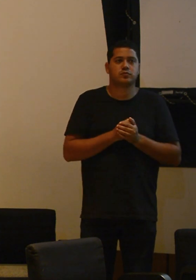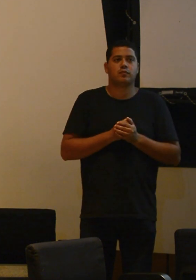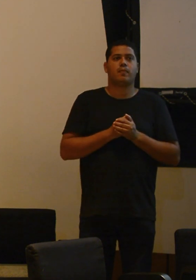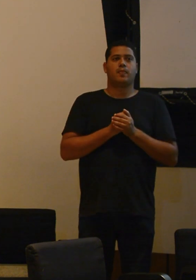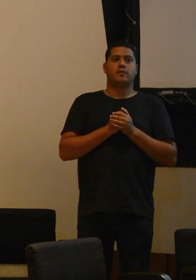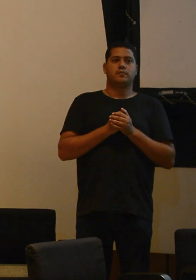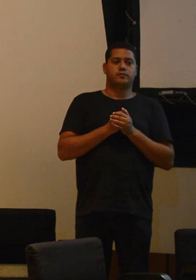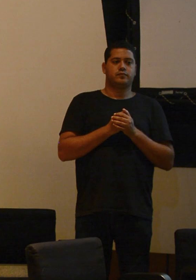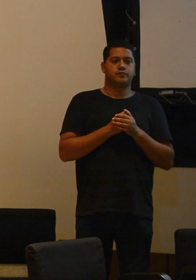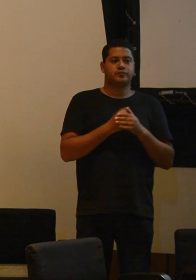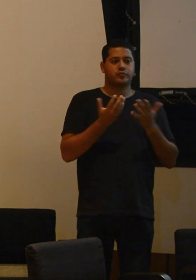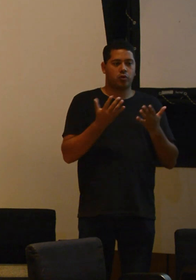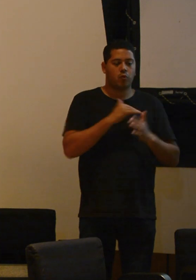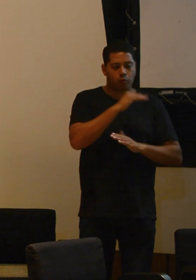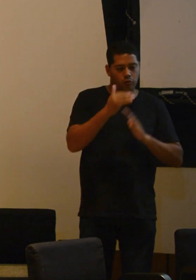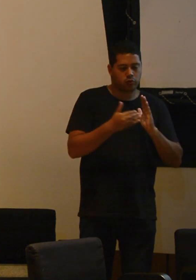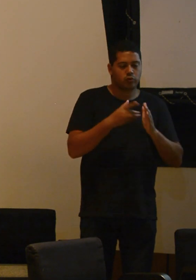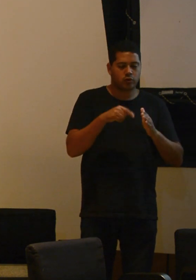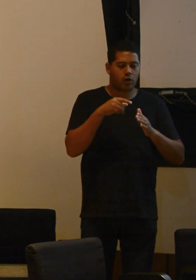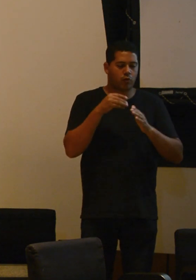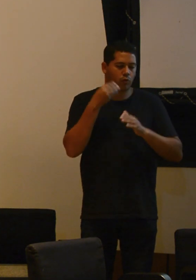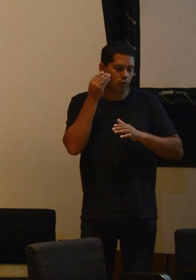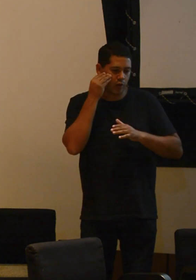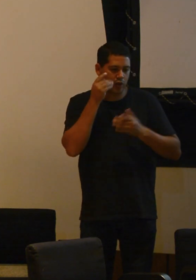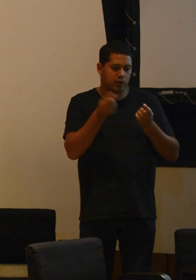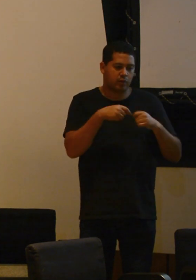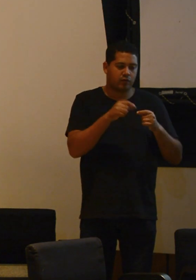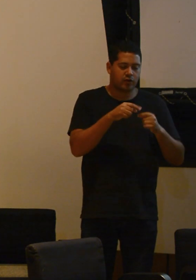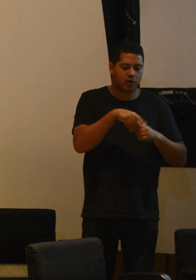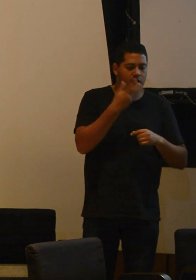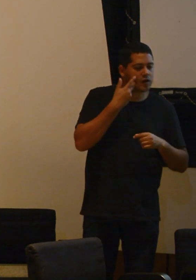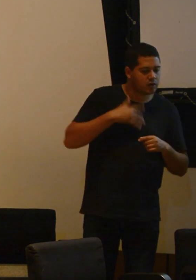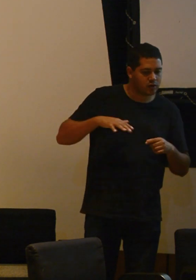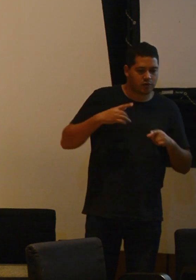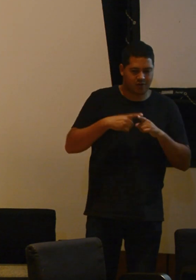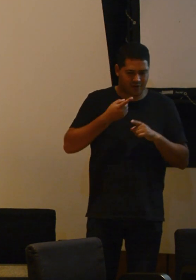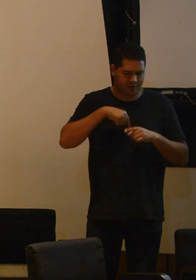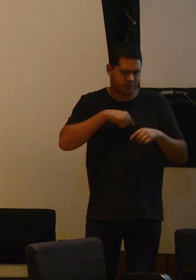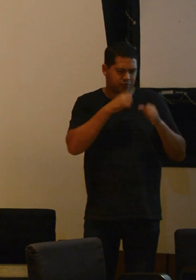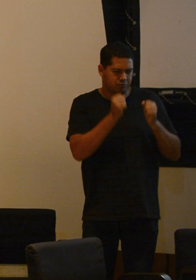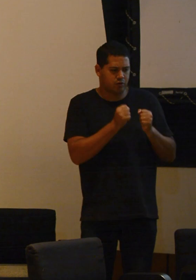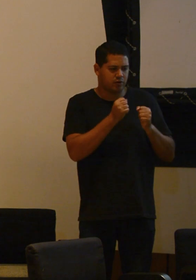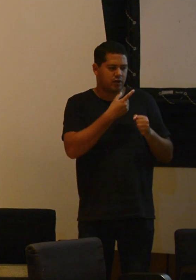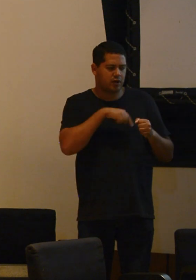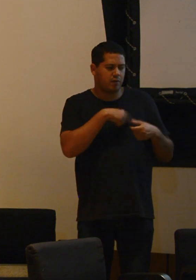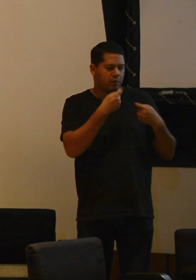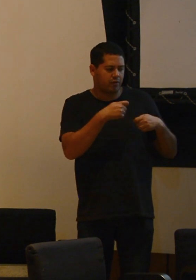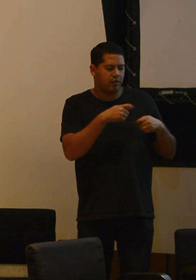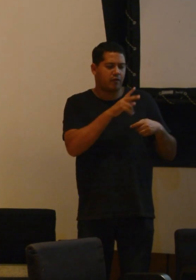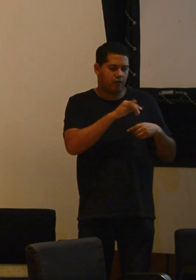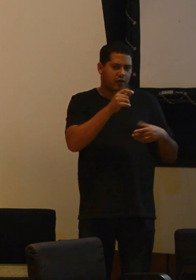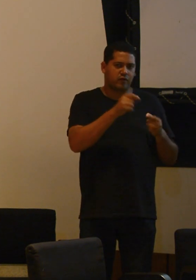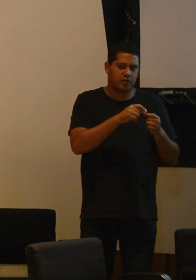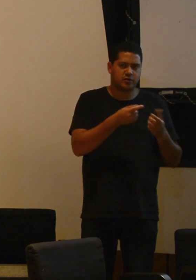Então, tudo isso aqui são os testes que a gente pode fazer numa criança. Não é porque a gente pode que significa que a gente deve, que a gente vai